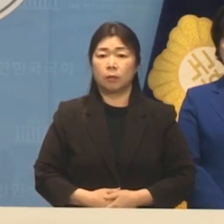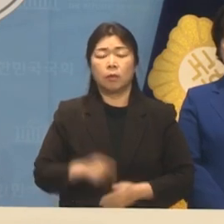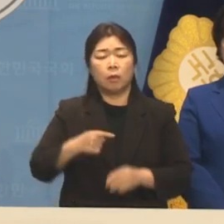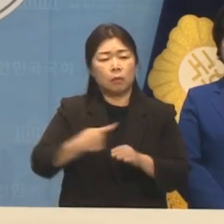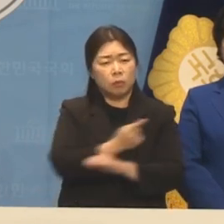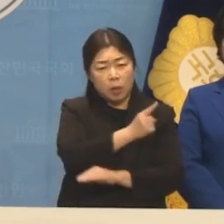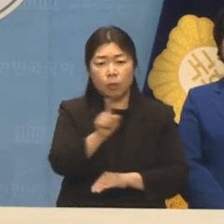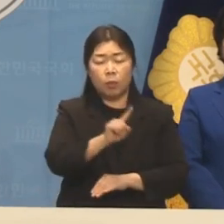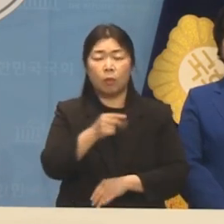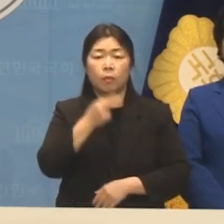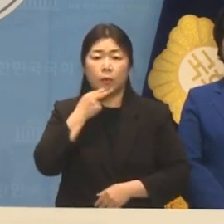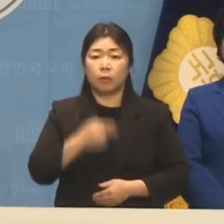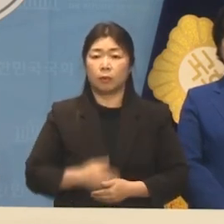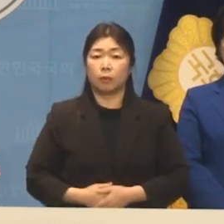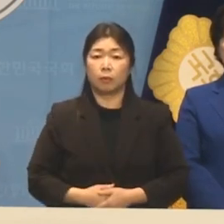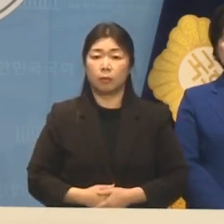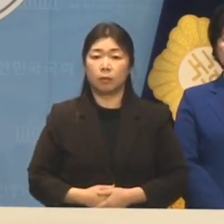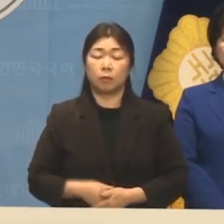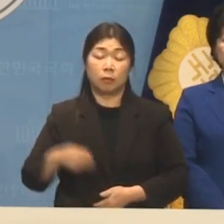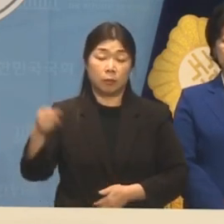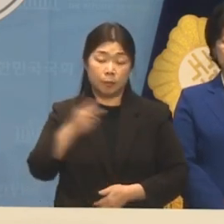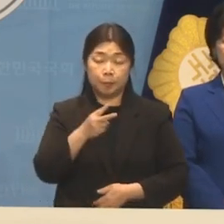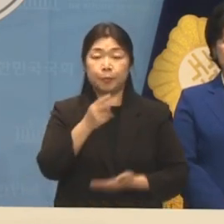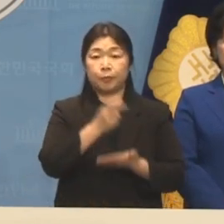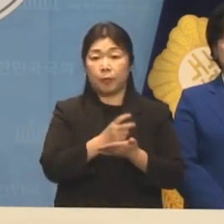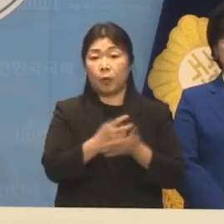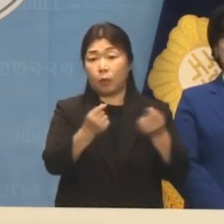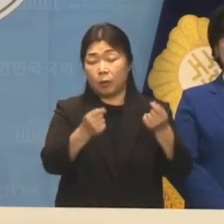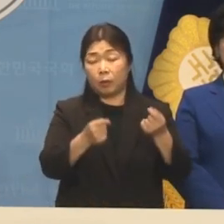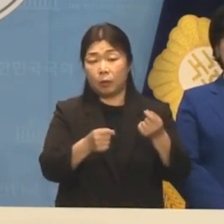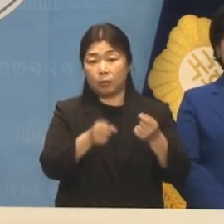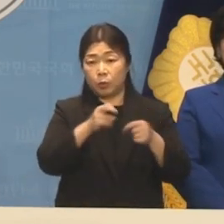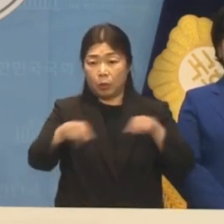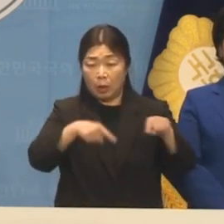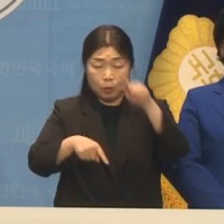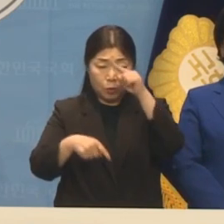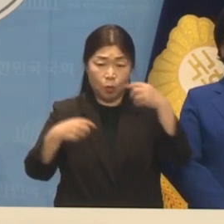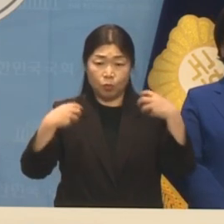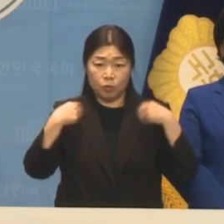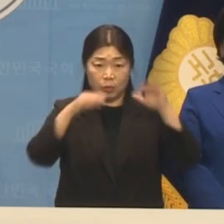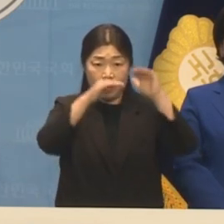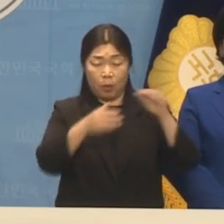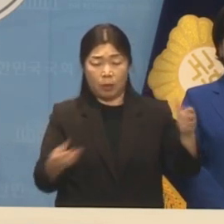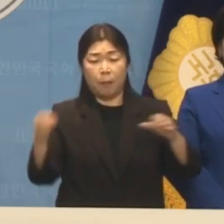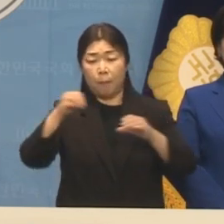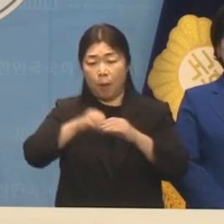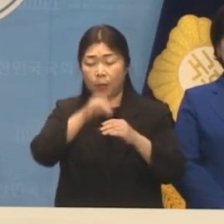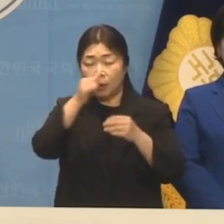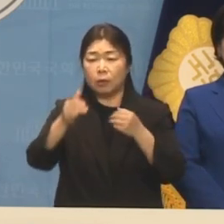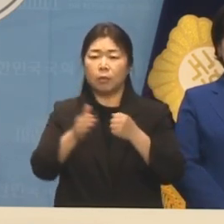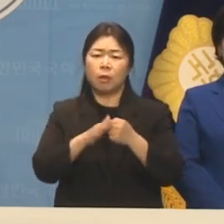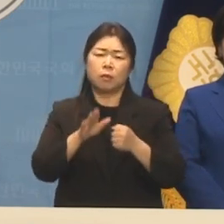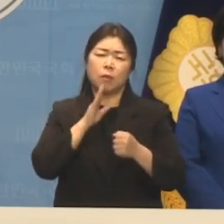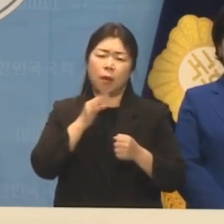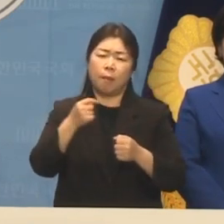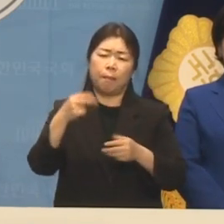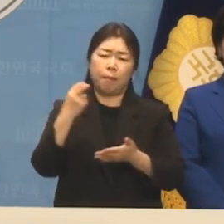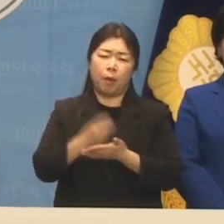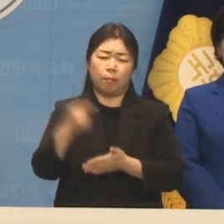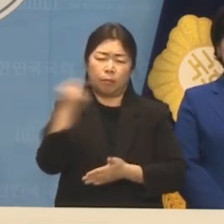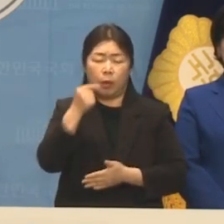그리고 법도 아까 말씀드렸던 대로 여당과 정부의 안을 대폭 받아들였기 때문에 정말